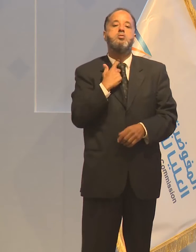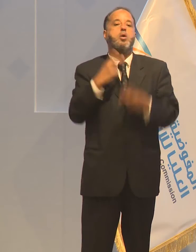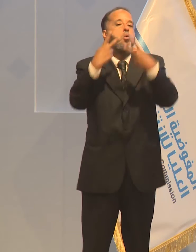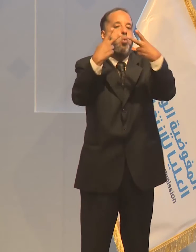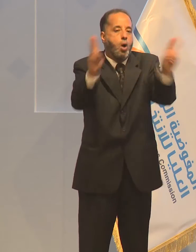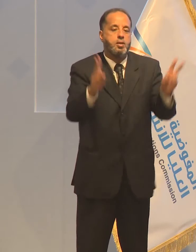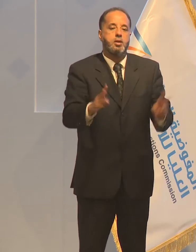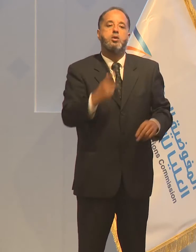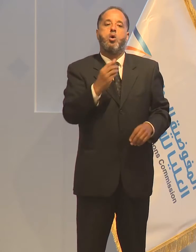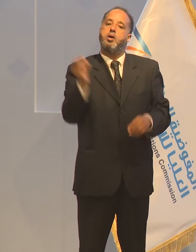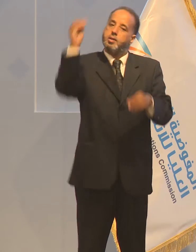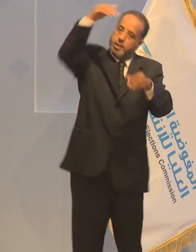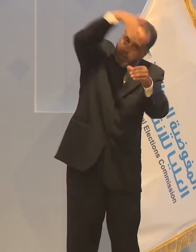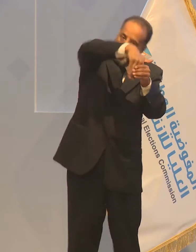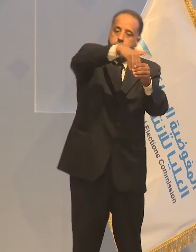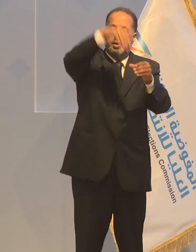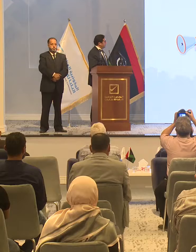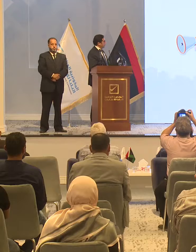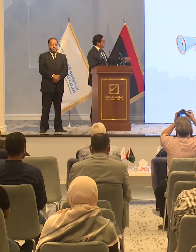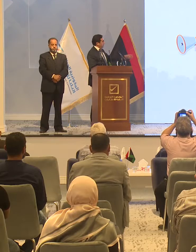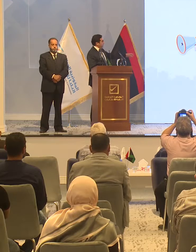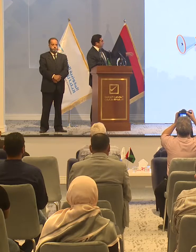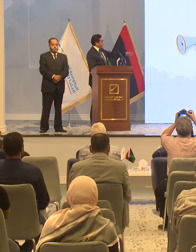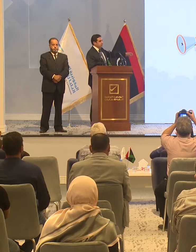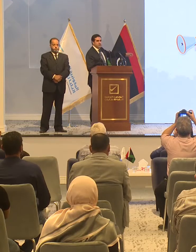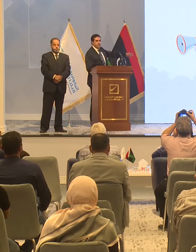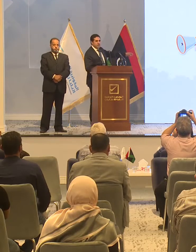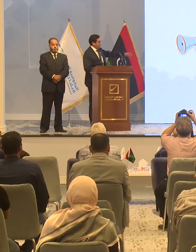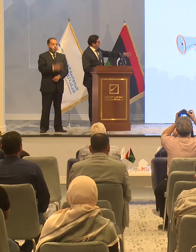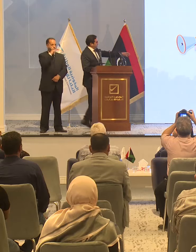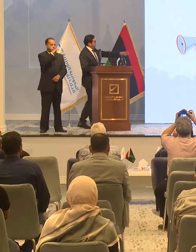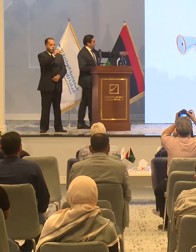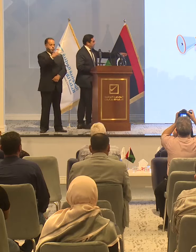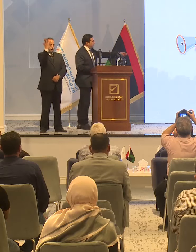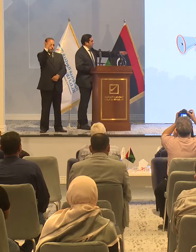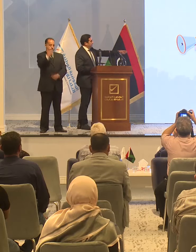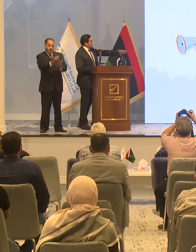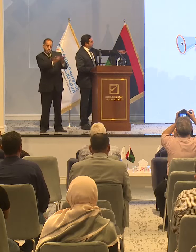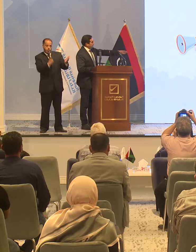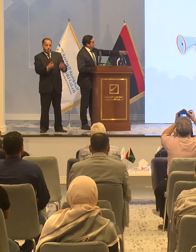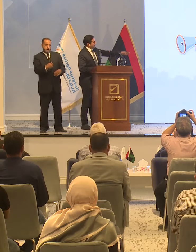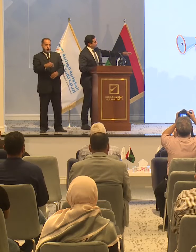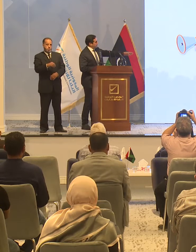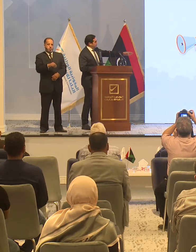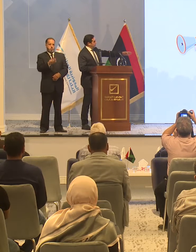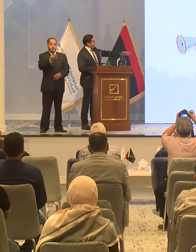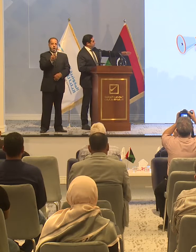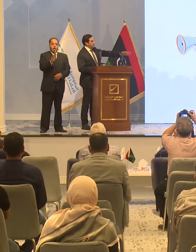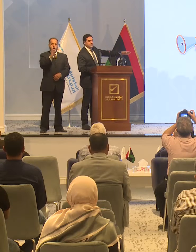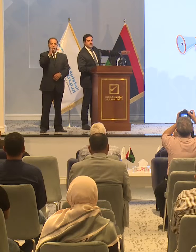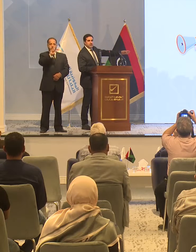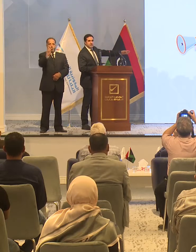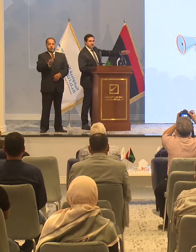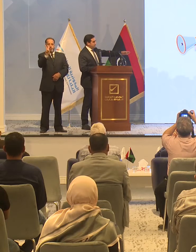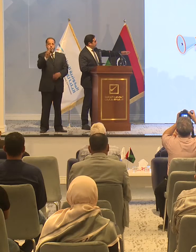إقبال وإقبال ممتاز. طبعا عندنا تسجيل الناخبين قبل يوم 4